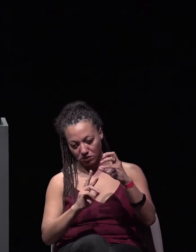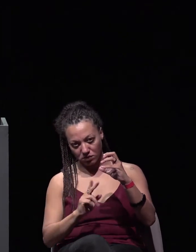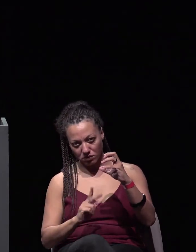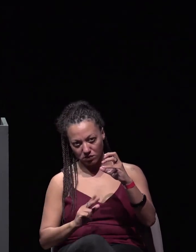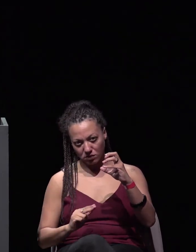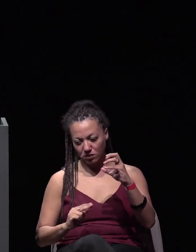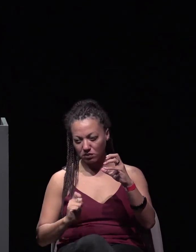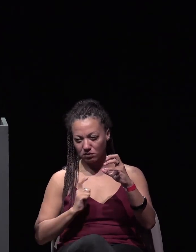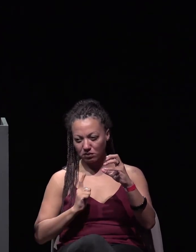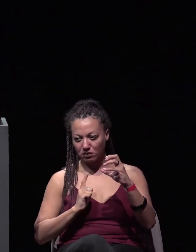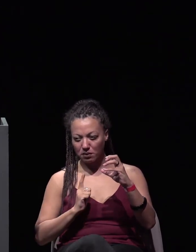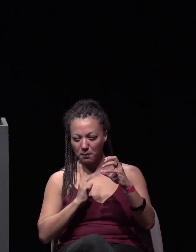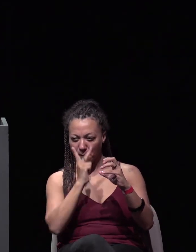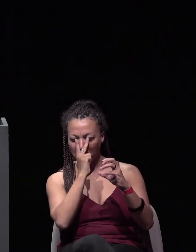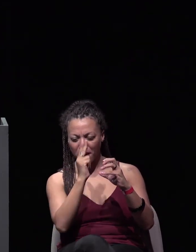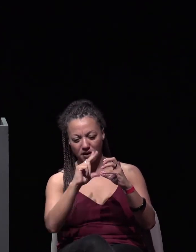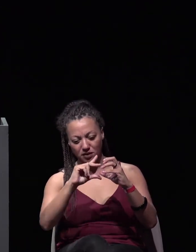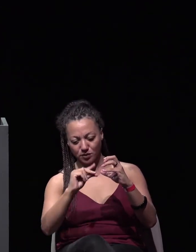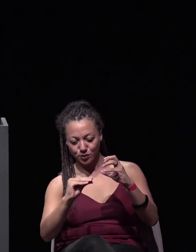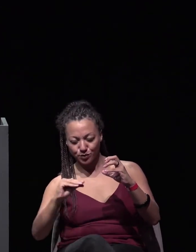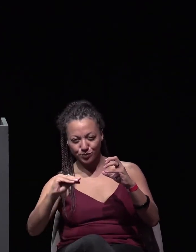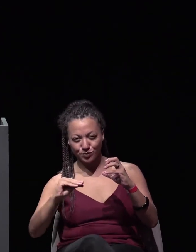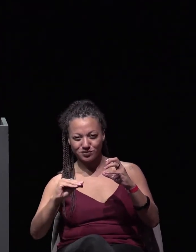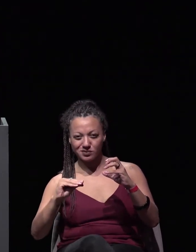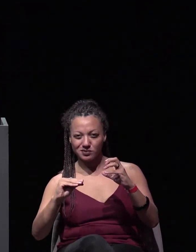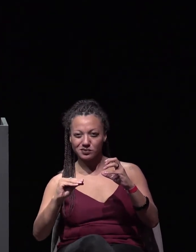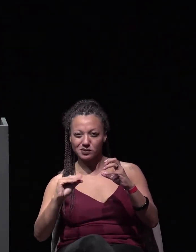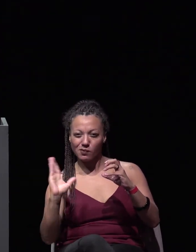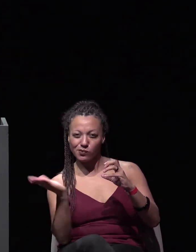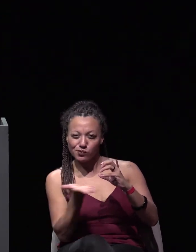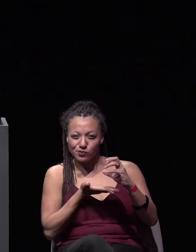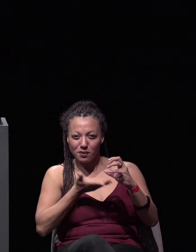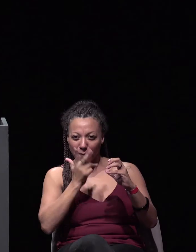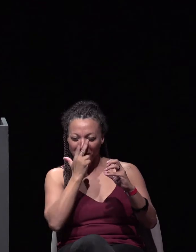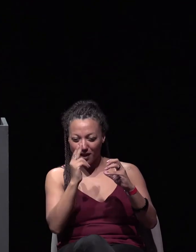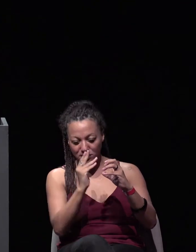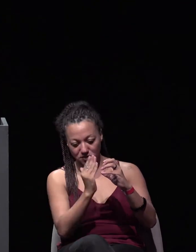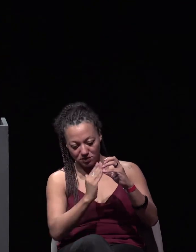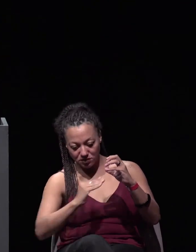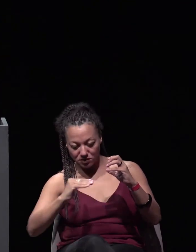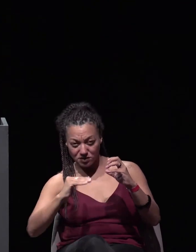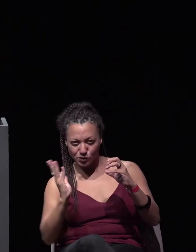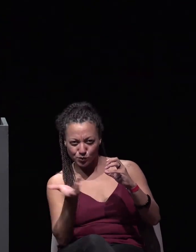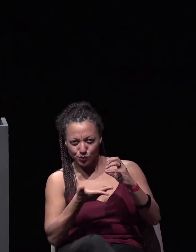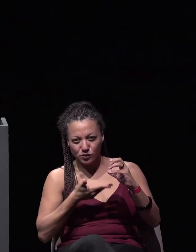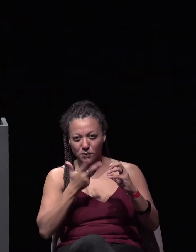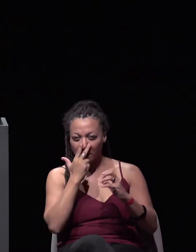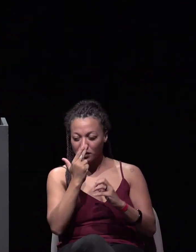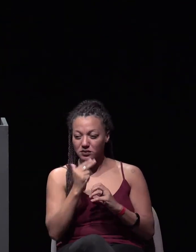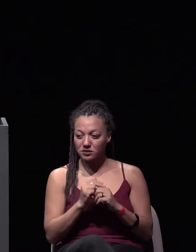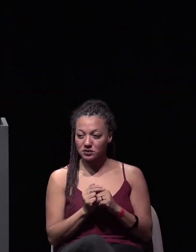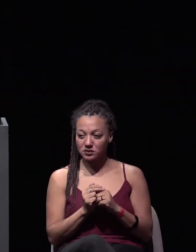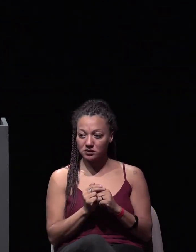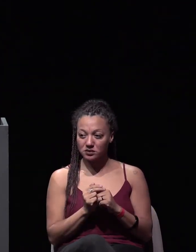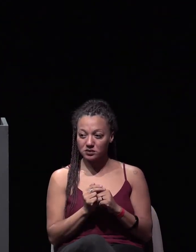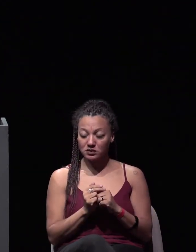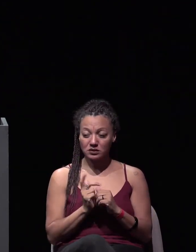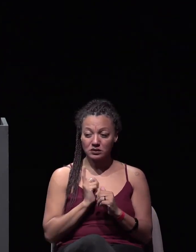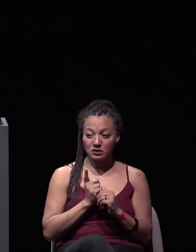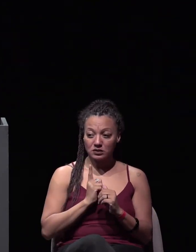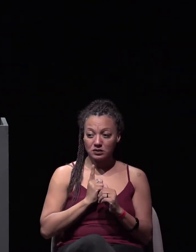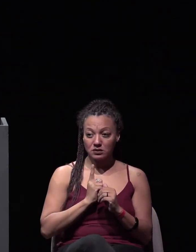né, ali parece uma adaga, uma forma de lâmina, né, laminar que se projeta ali para fora,